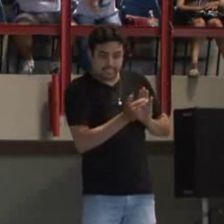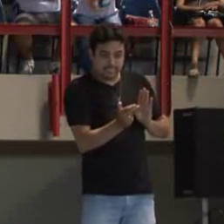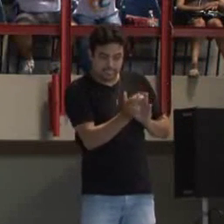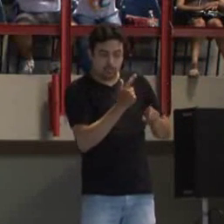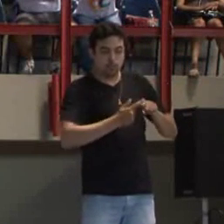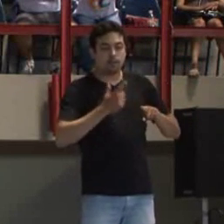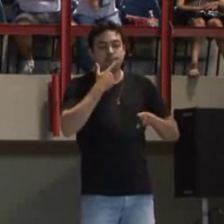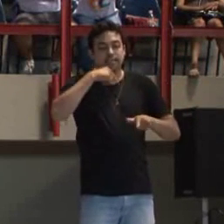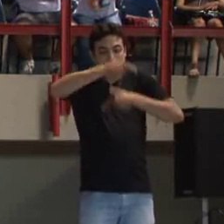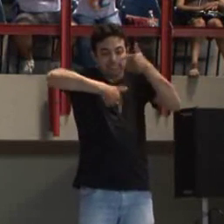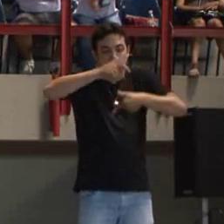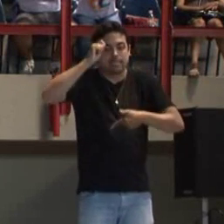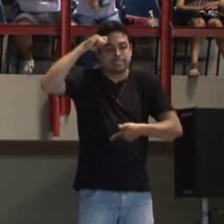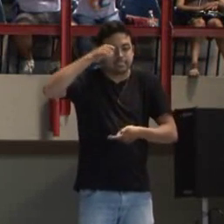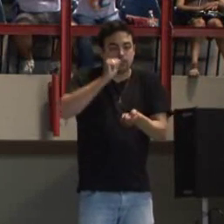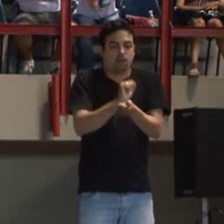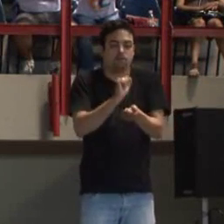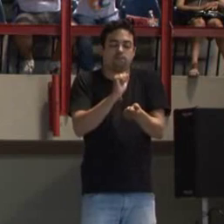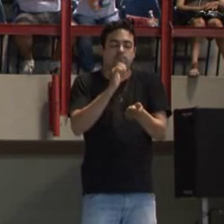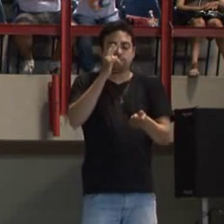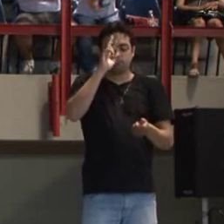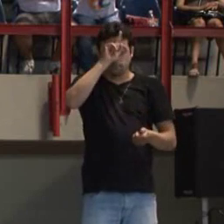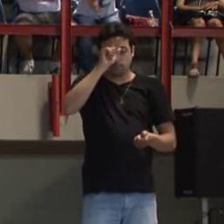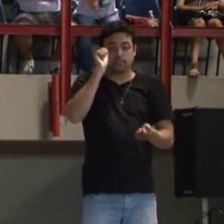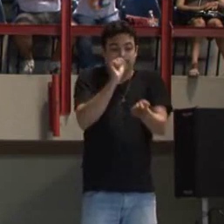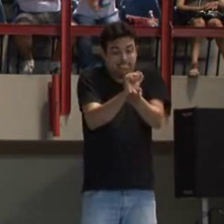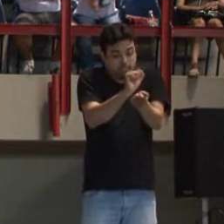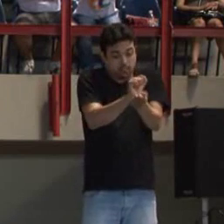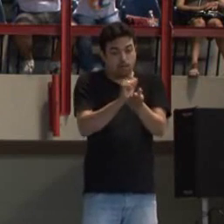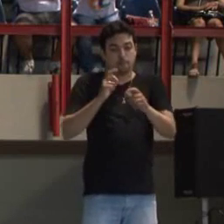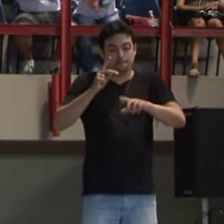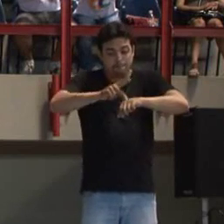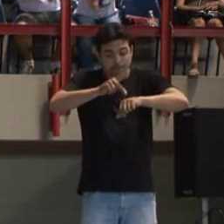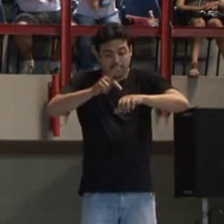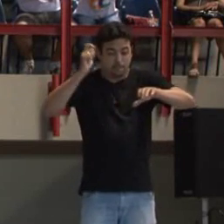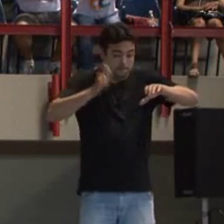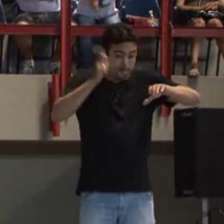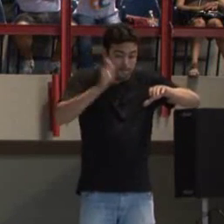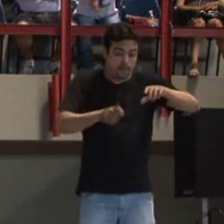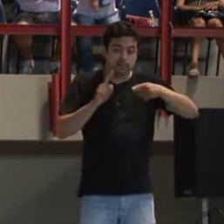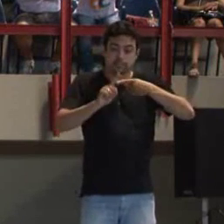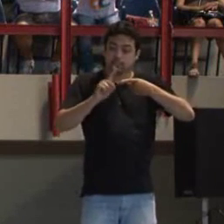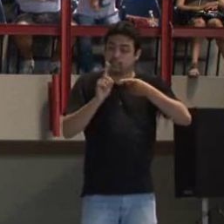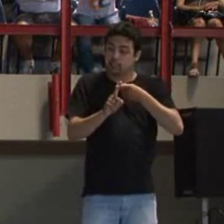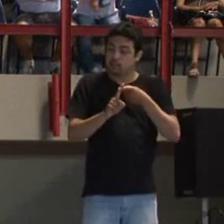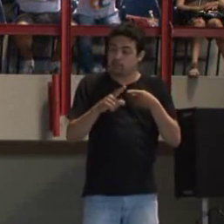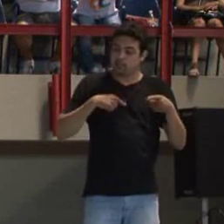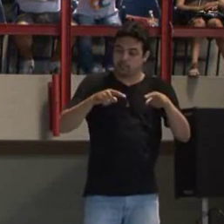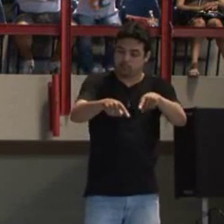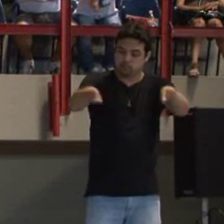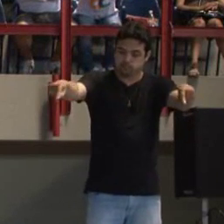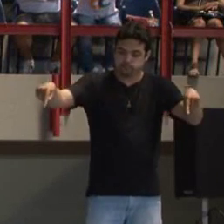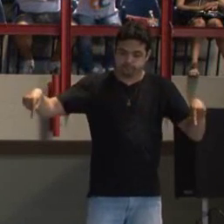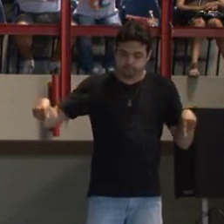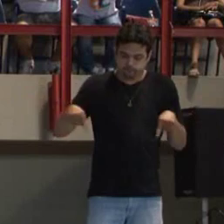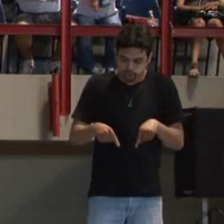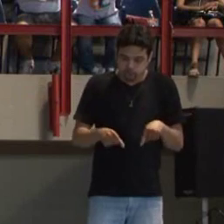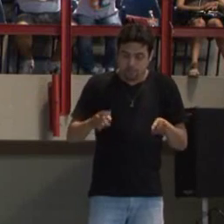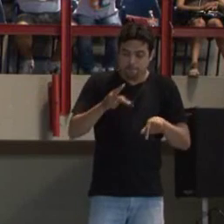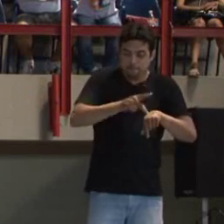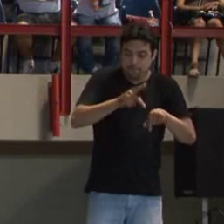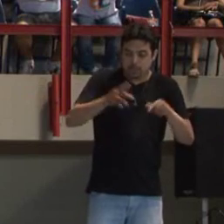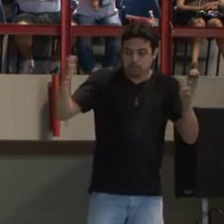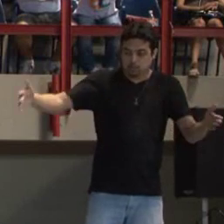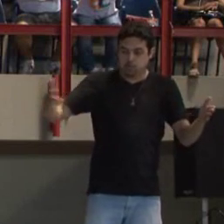pirâmide é o escravo, que vai ter que quebrar a pedra, pegar um bloco de pedra, mais ou menos desse tamanho aí, cada bloco de